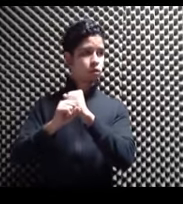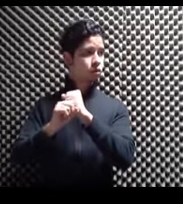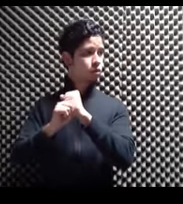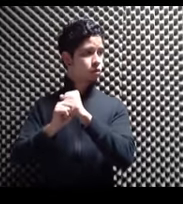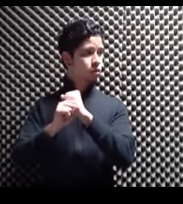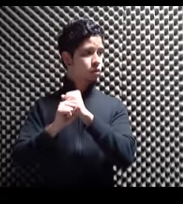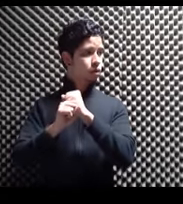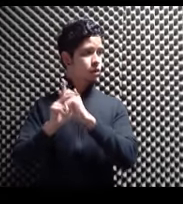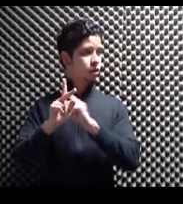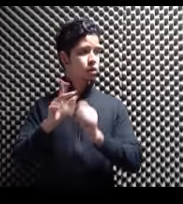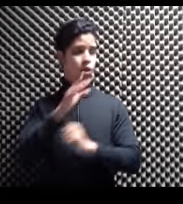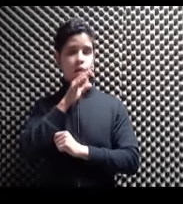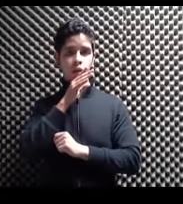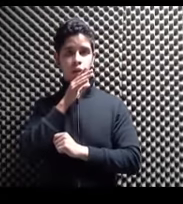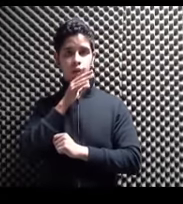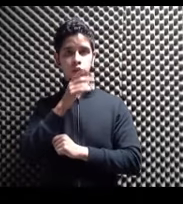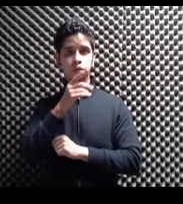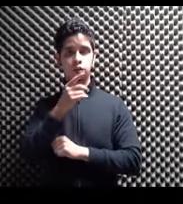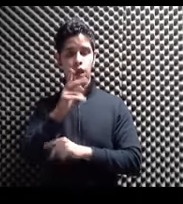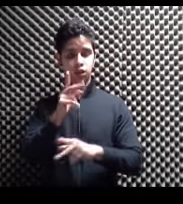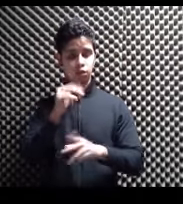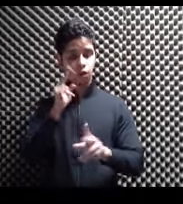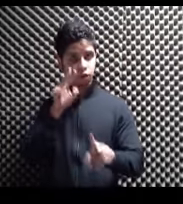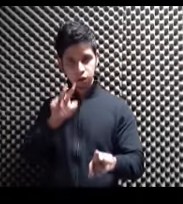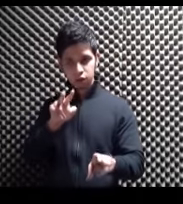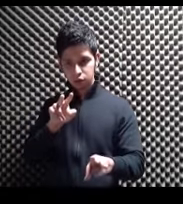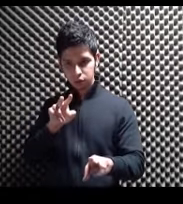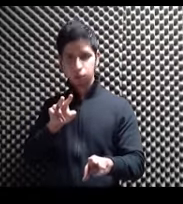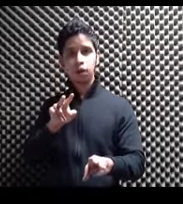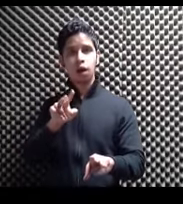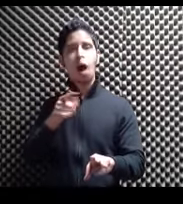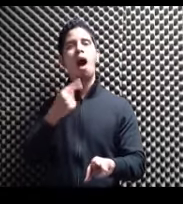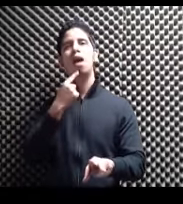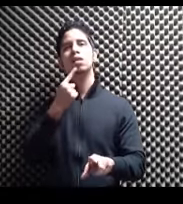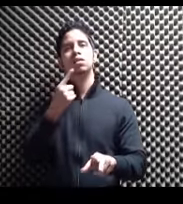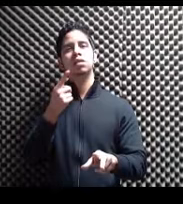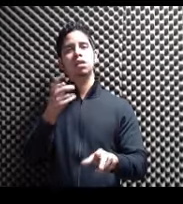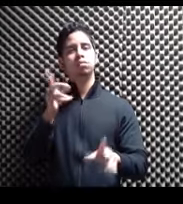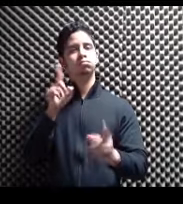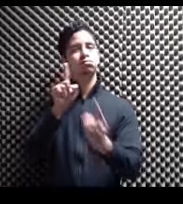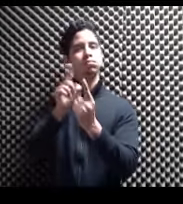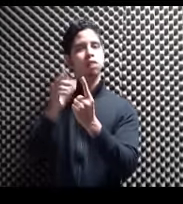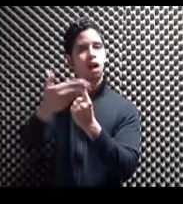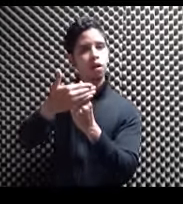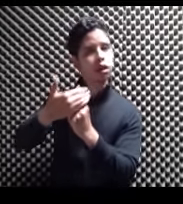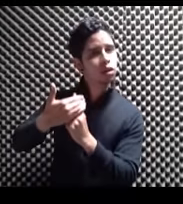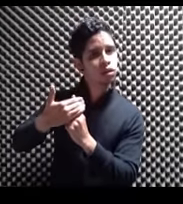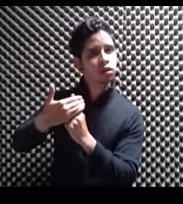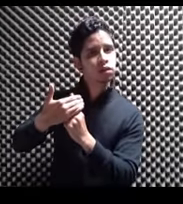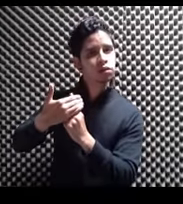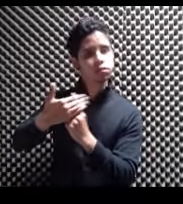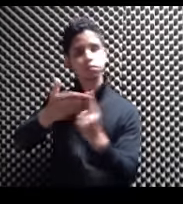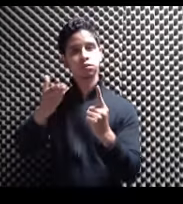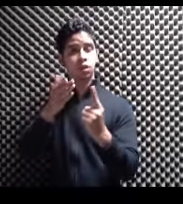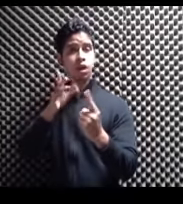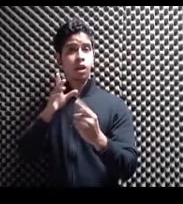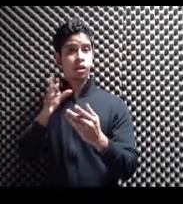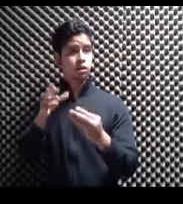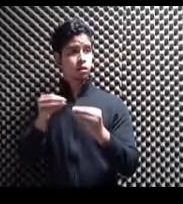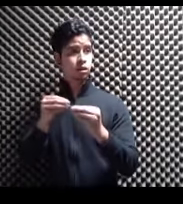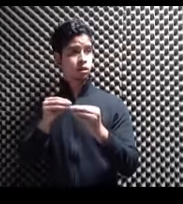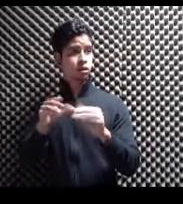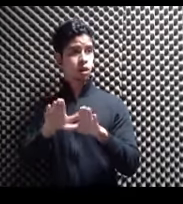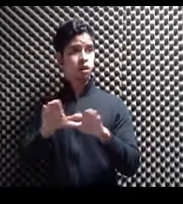darte un abrazo. Y es porque tengo Abrázame. O sea, que tú haces una labor social. Sí, sí. No, y 8 abrazos al día. Y gracias.